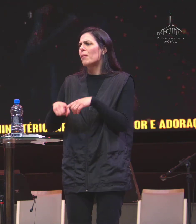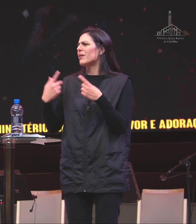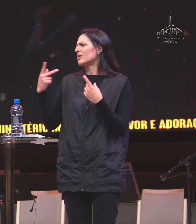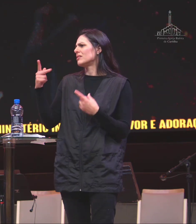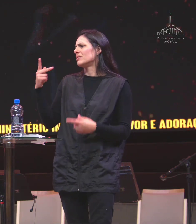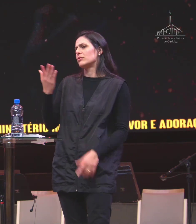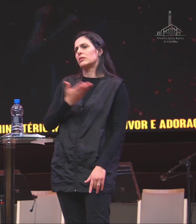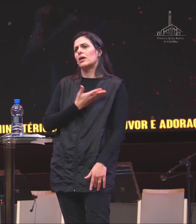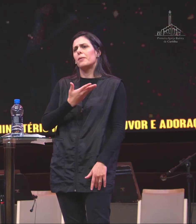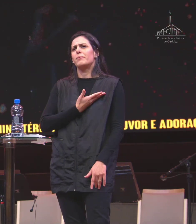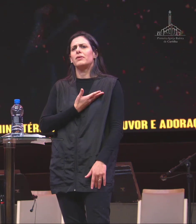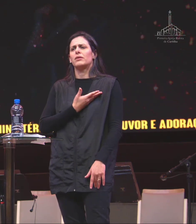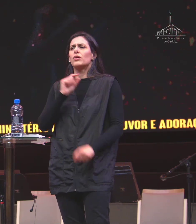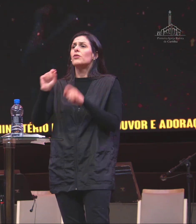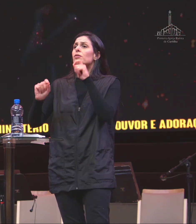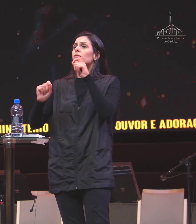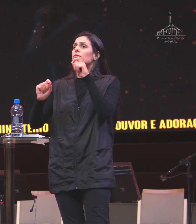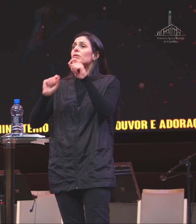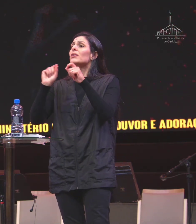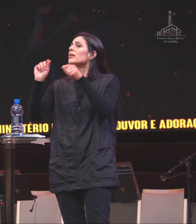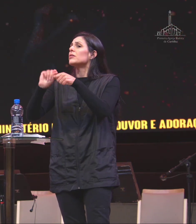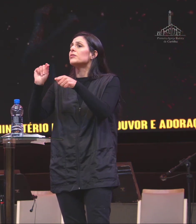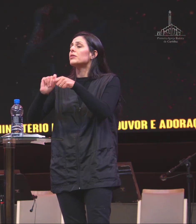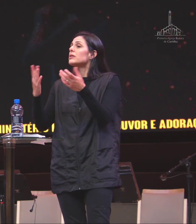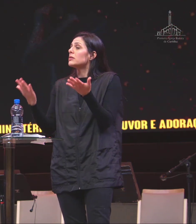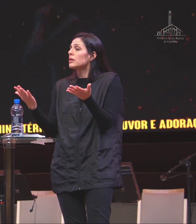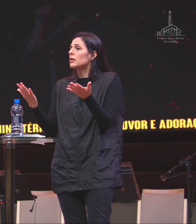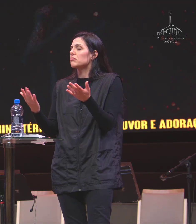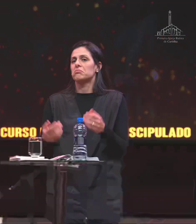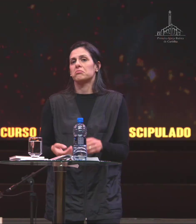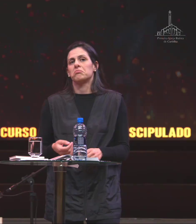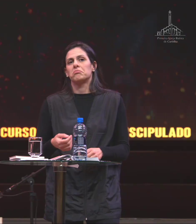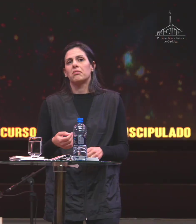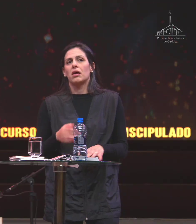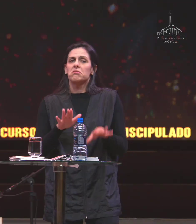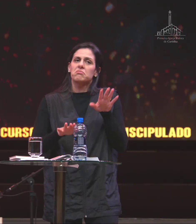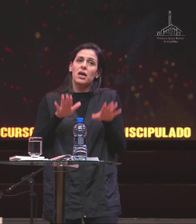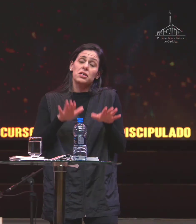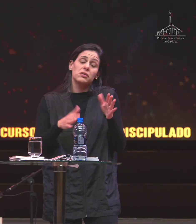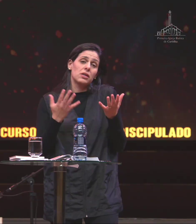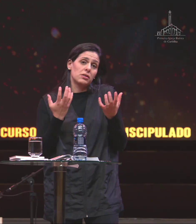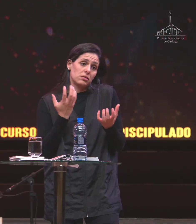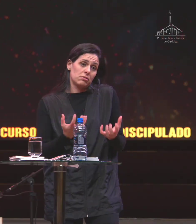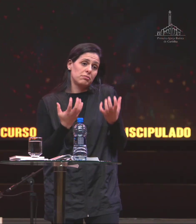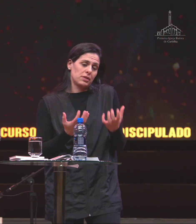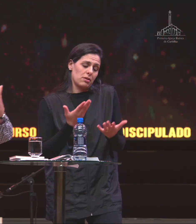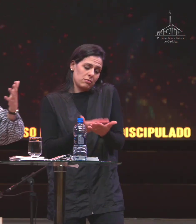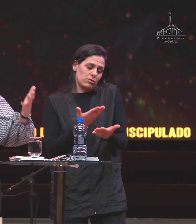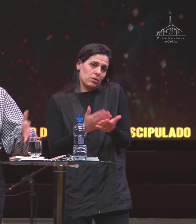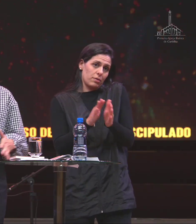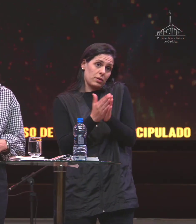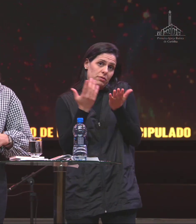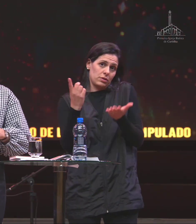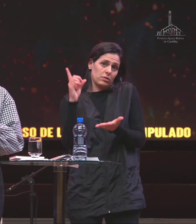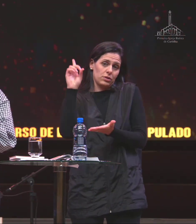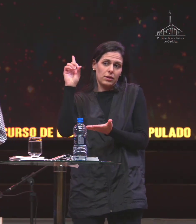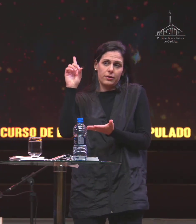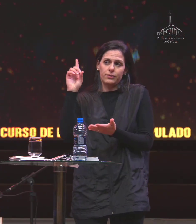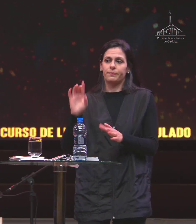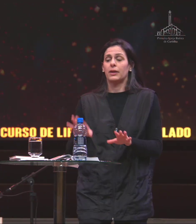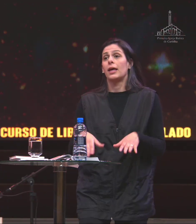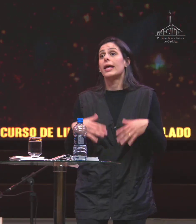surda. Pois é, mas eu esqueço tudo, mais ou menos, né? Então, quando eles começavam a falar comigo, gente,